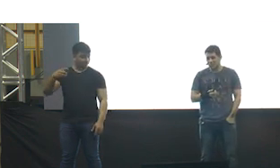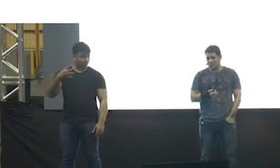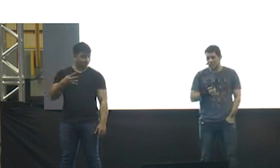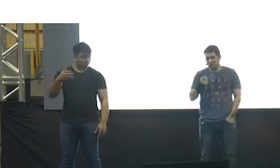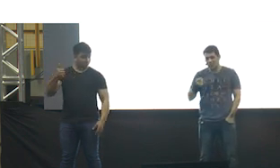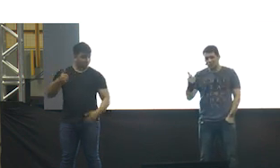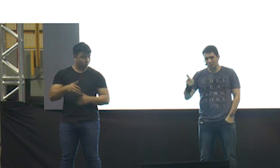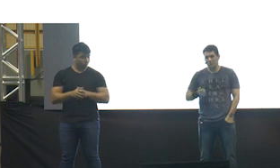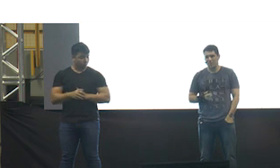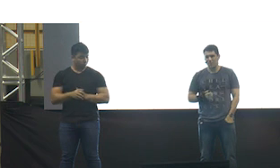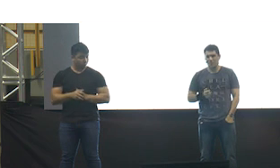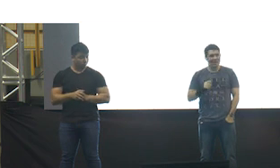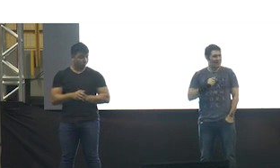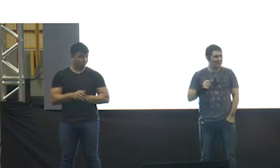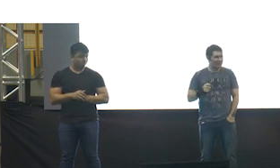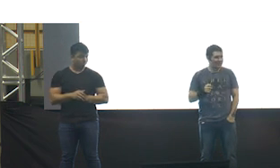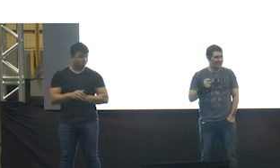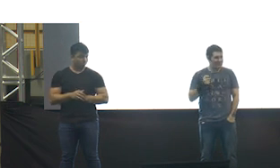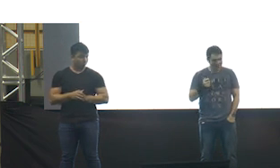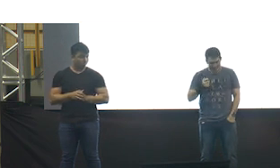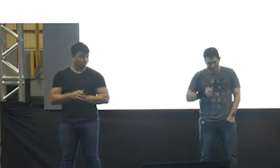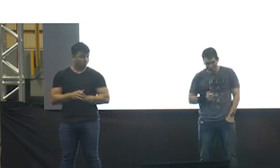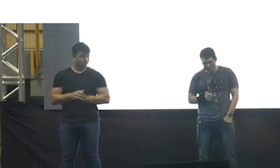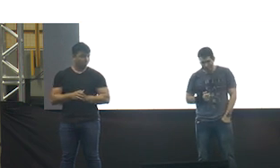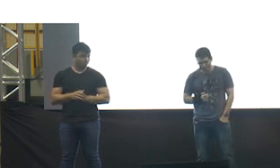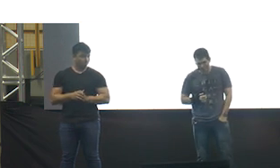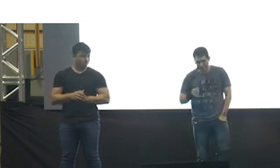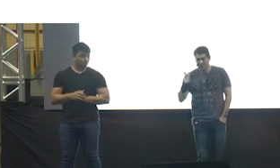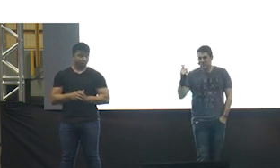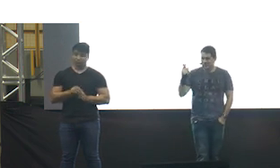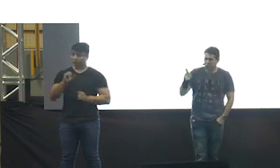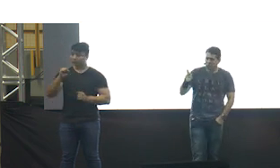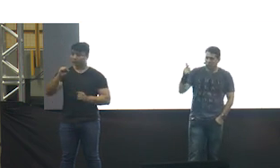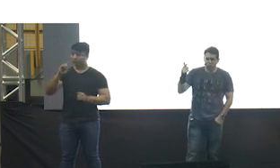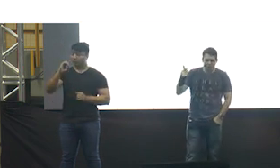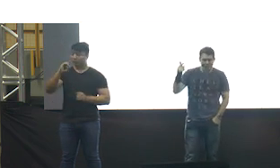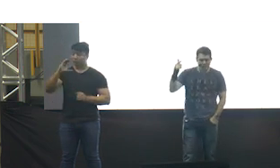23,41 kJ por grama. Para finalizar, do octano,